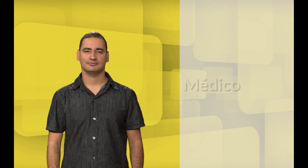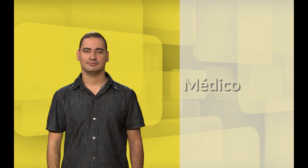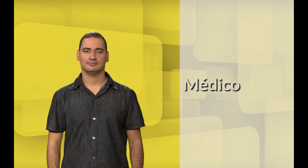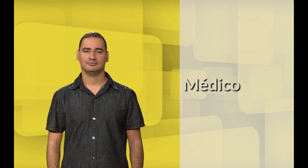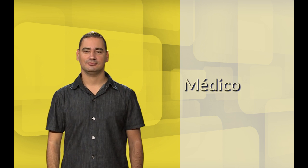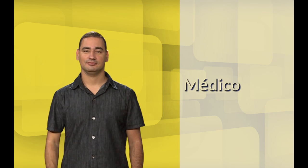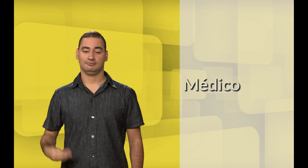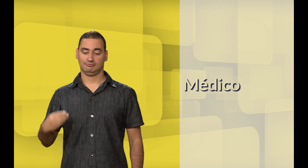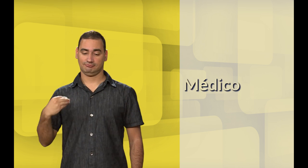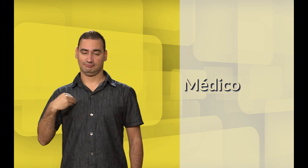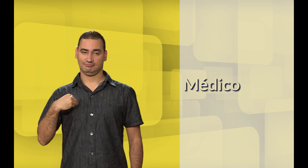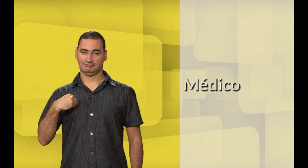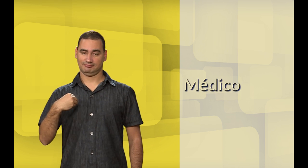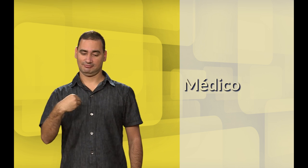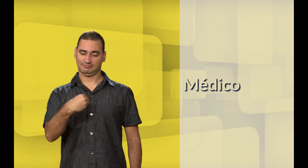Médico Médico